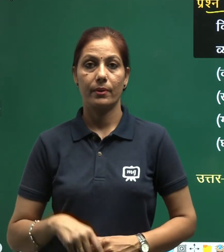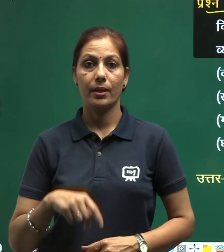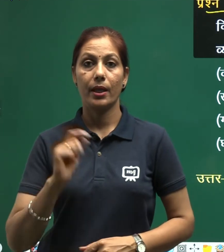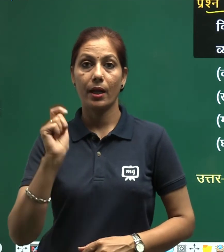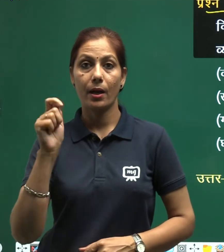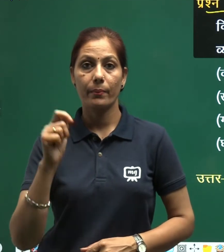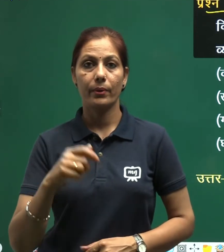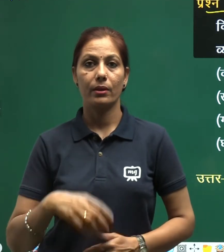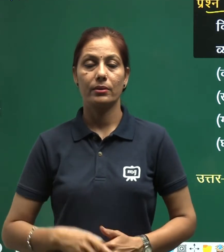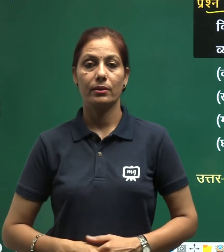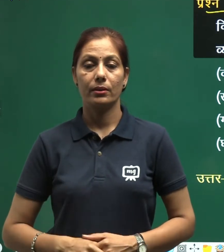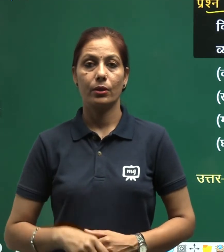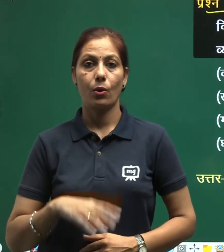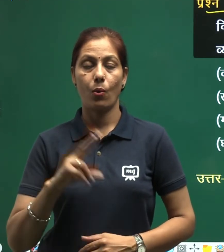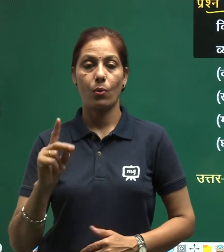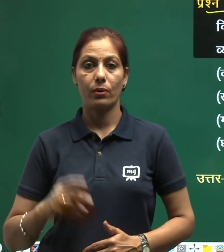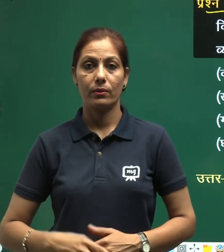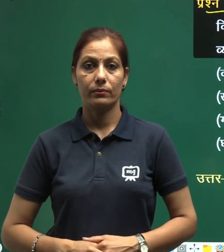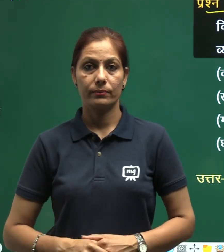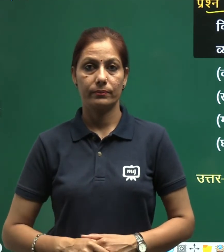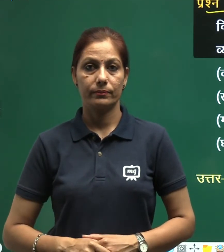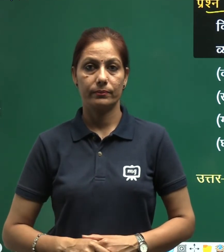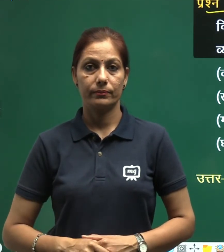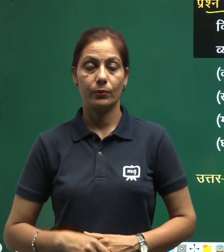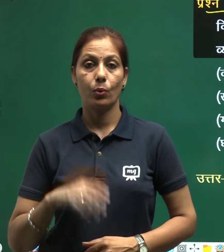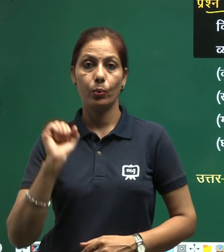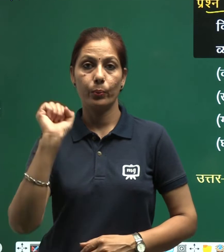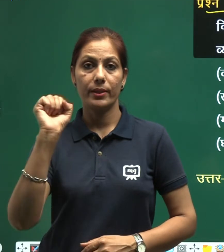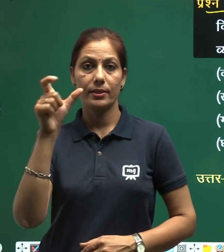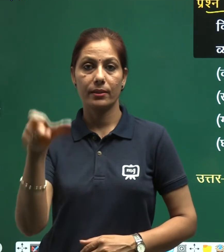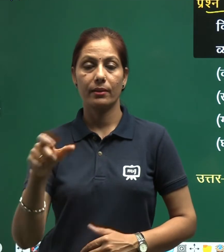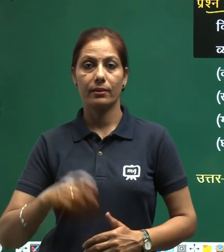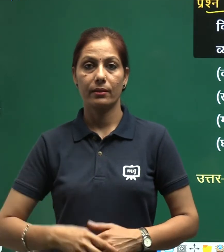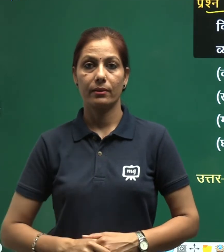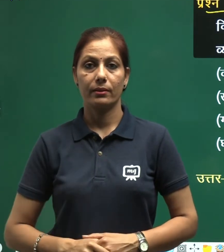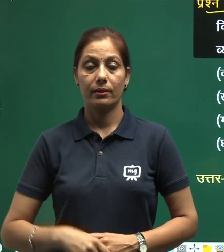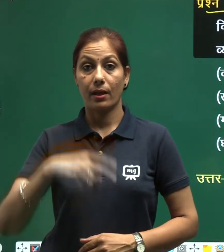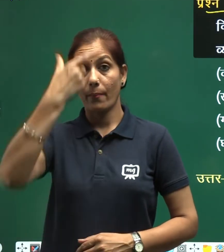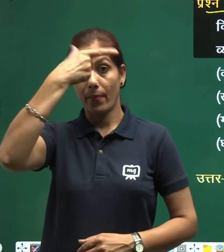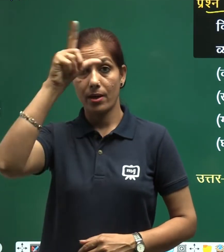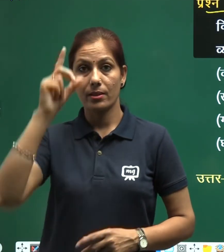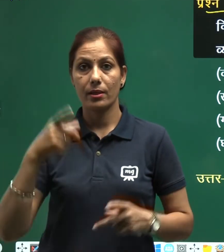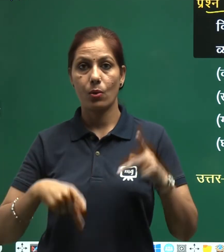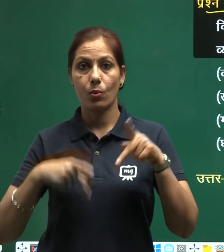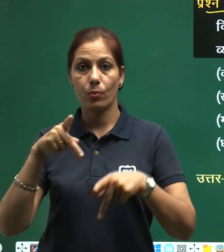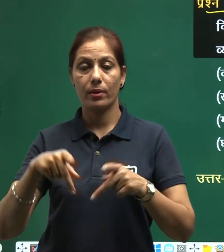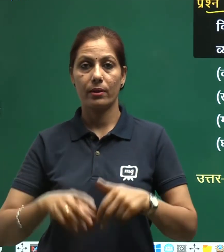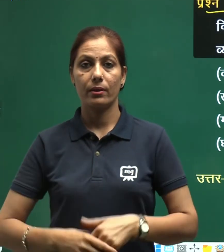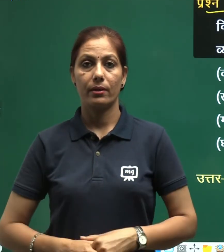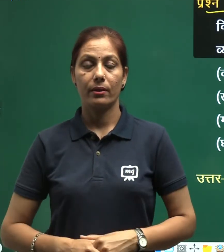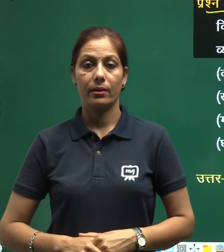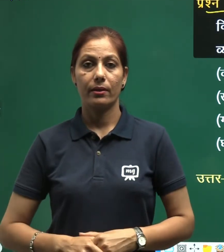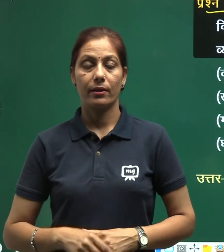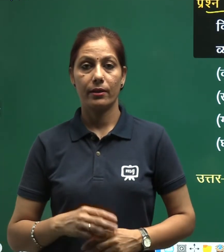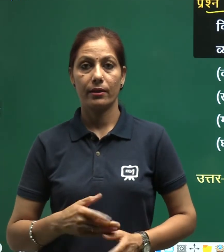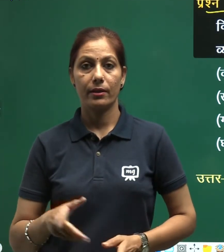कार्यशैली और उनके भारतीय लोगों पर